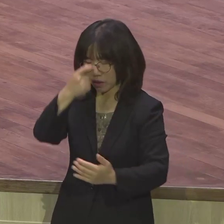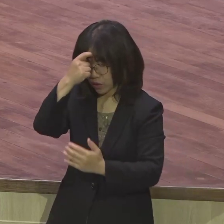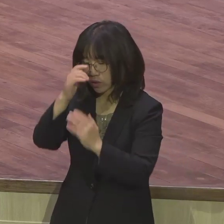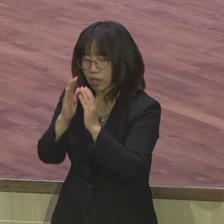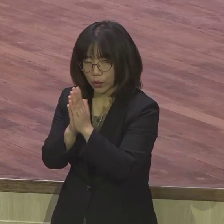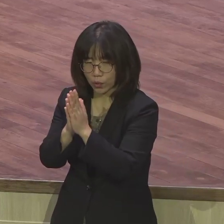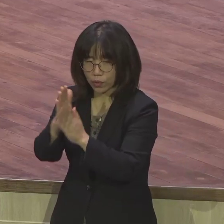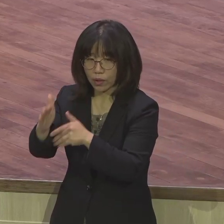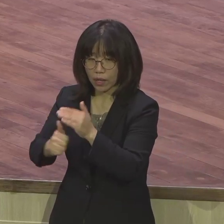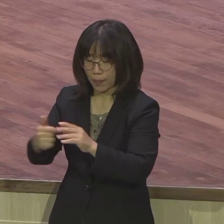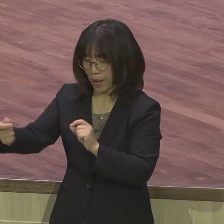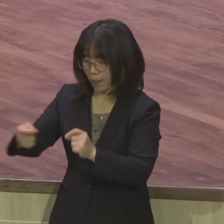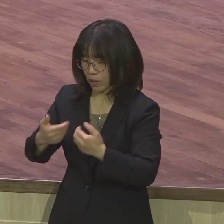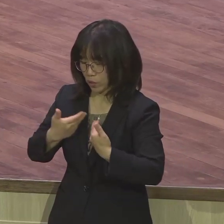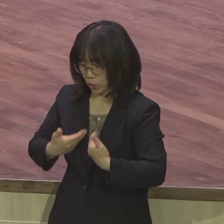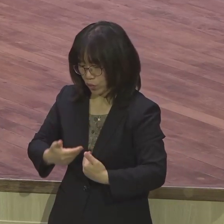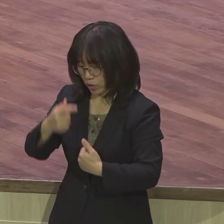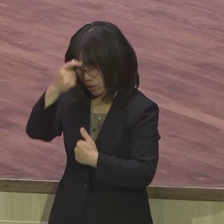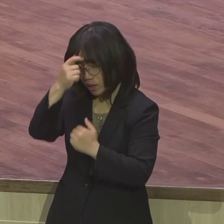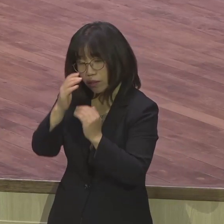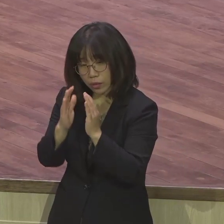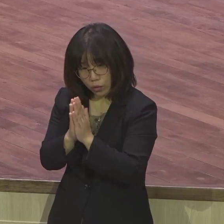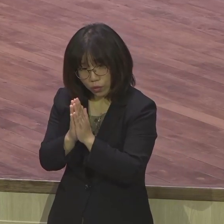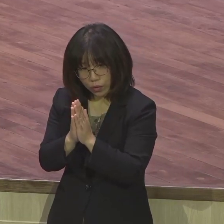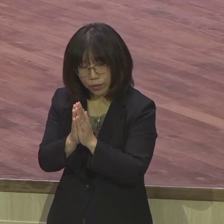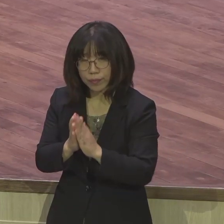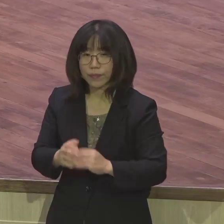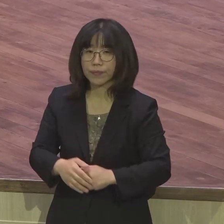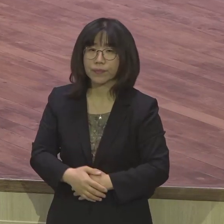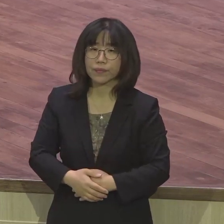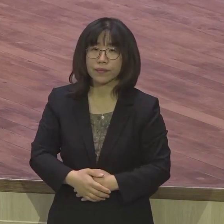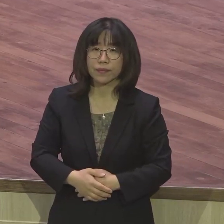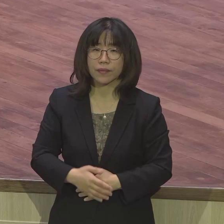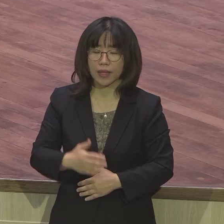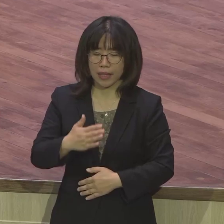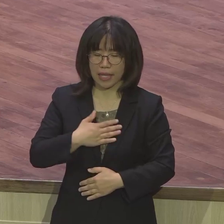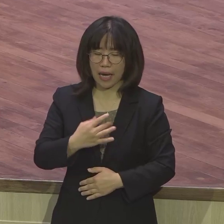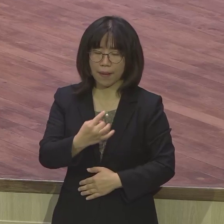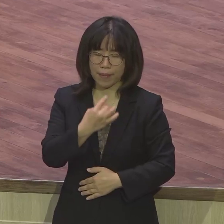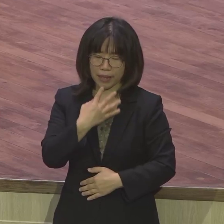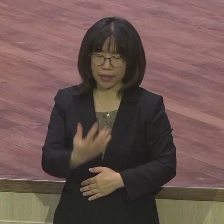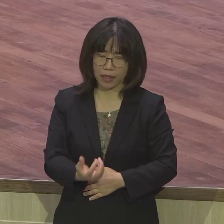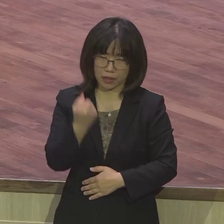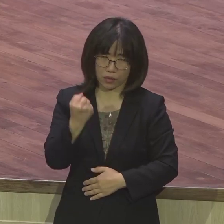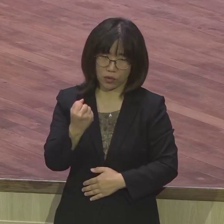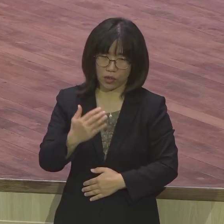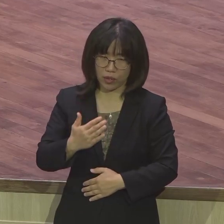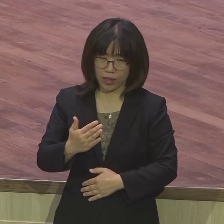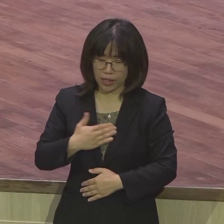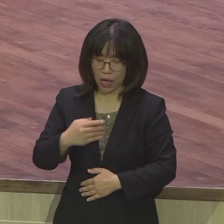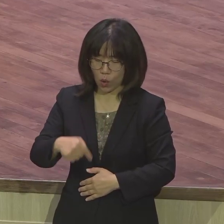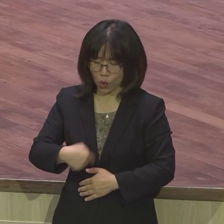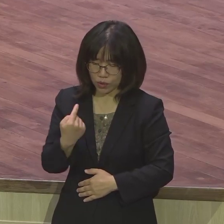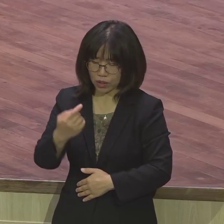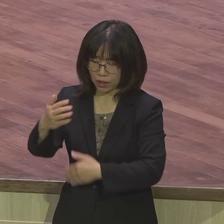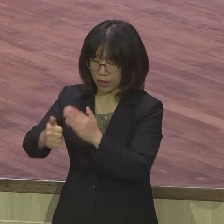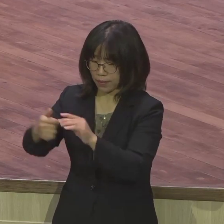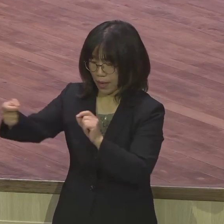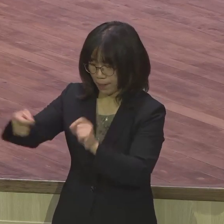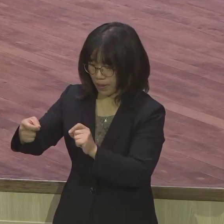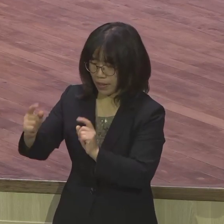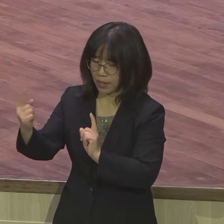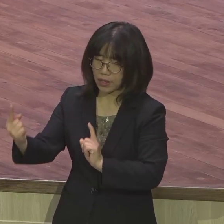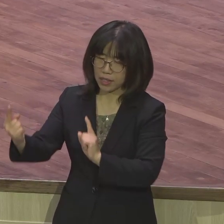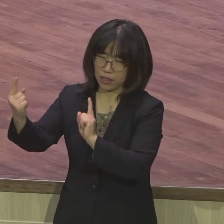있는 이 예수가 그리스도라는 사실 우리 인생의 모든 문제를 해결할 수 있는 나만의 하나님과 약복강에서 이혹적